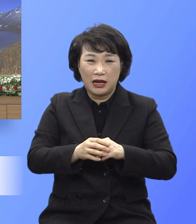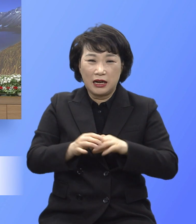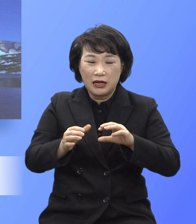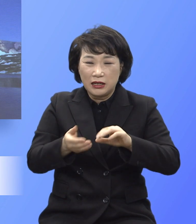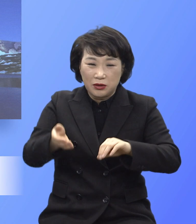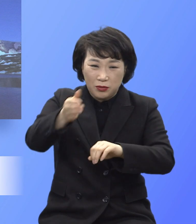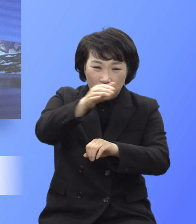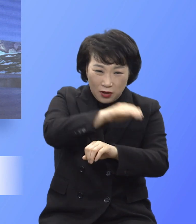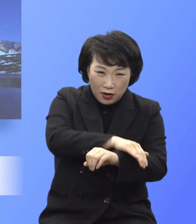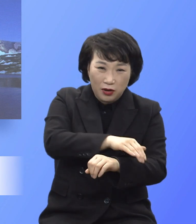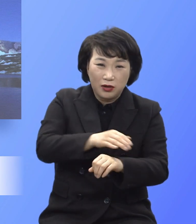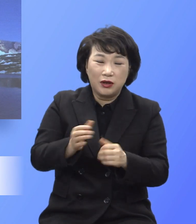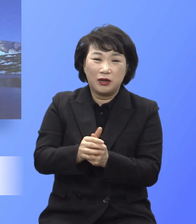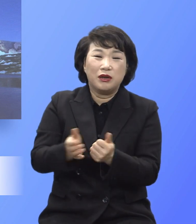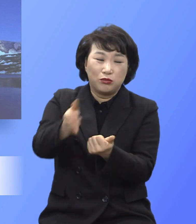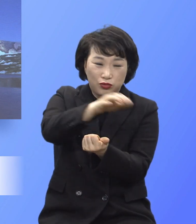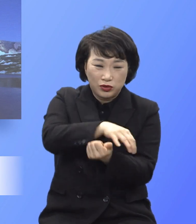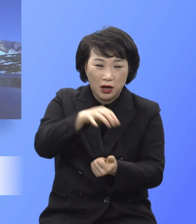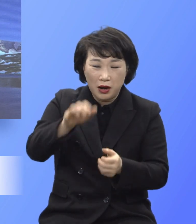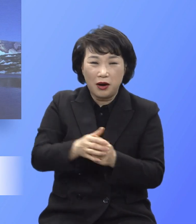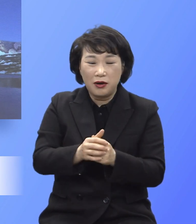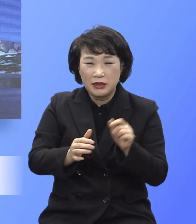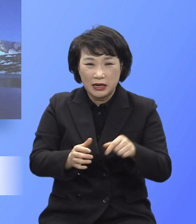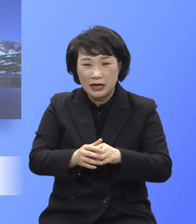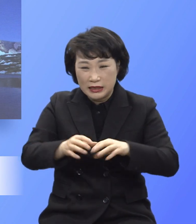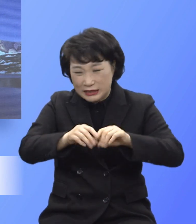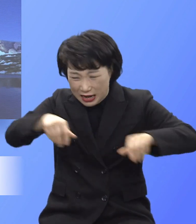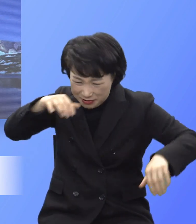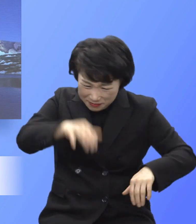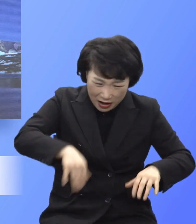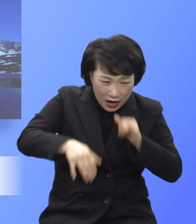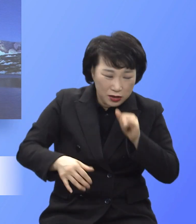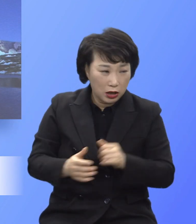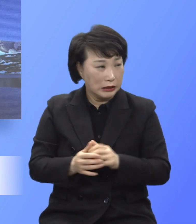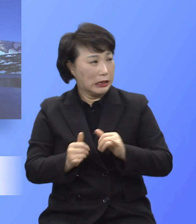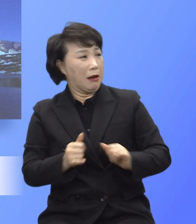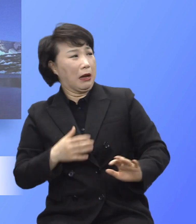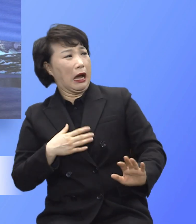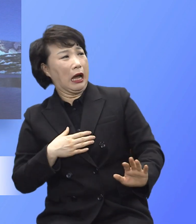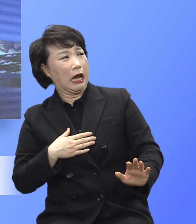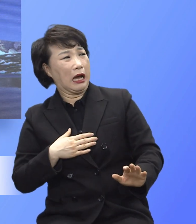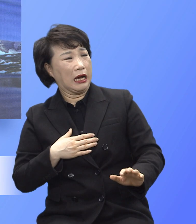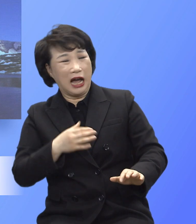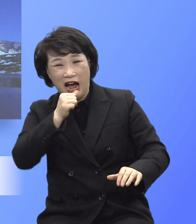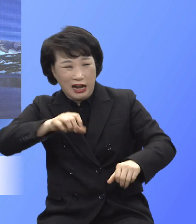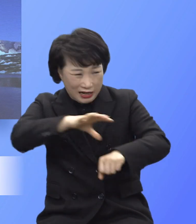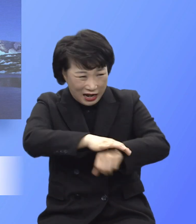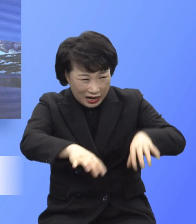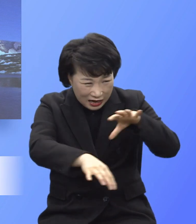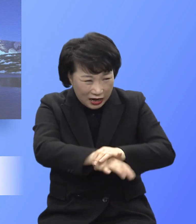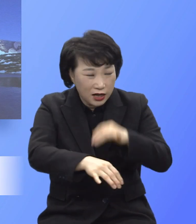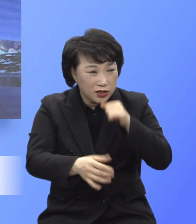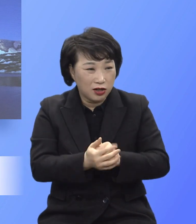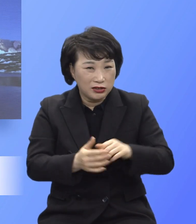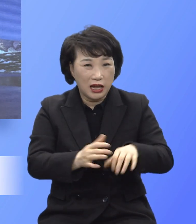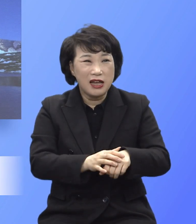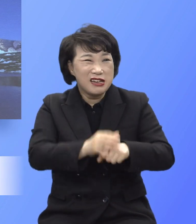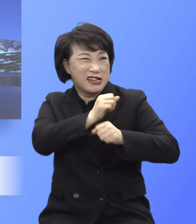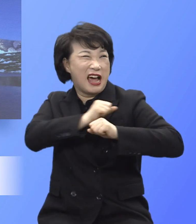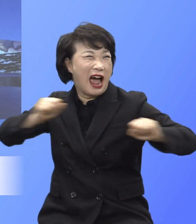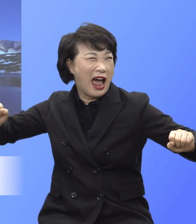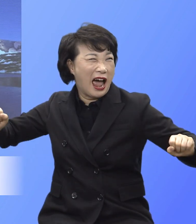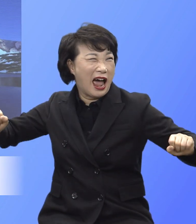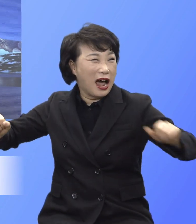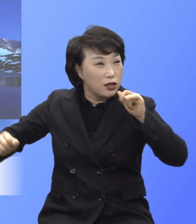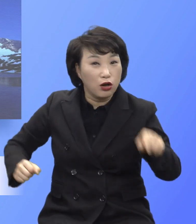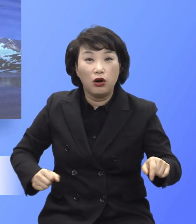파면서 사람들이 사슬로 결박해 놔도 뚝뚝 끊어가면서 누구 힘으로 귀신의